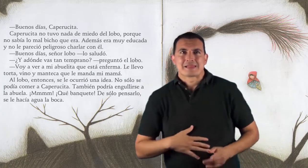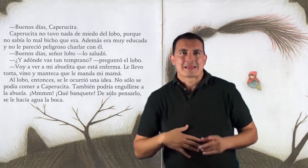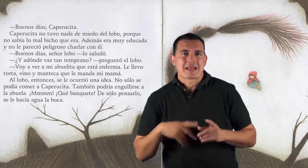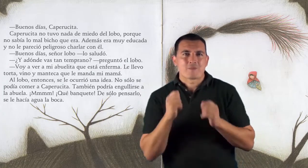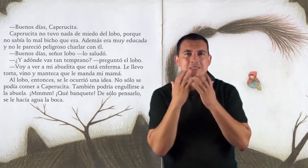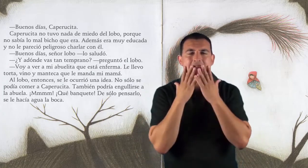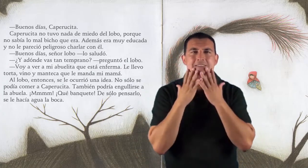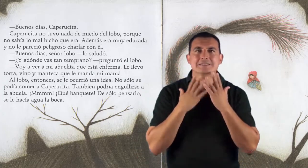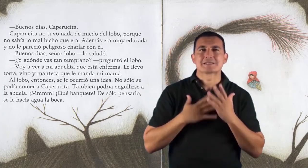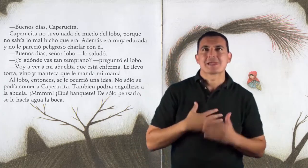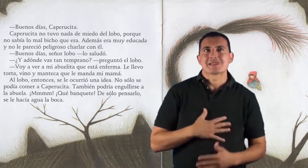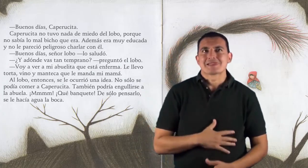se le hacía agua en la boca.